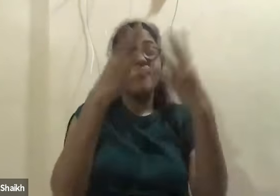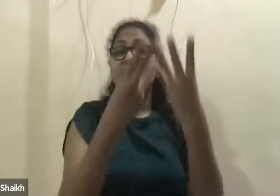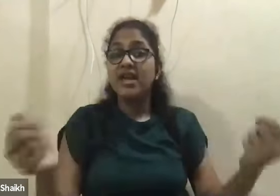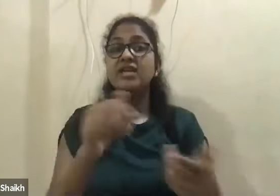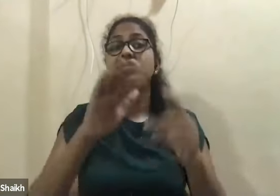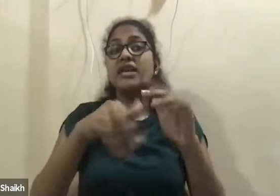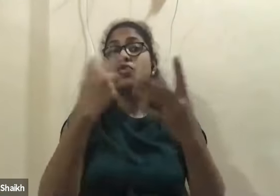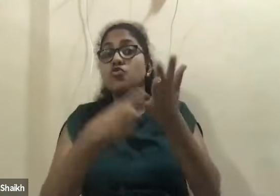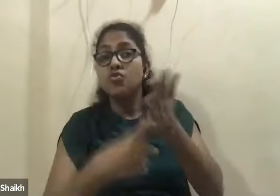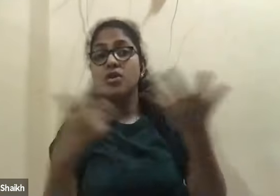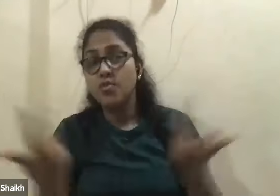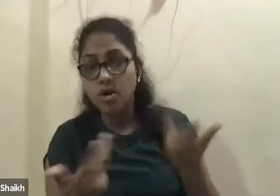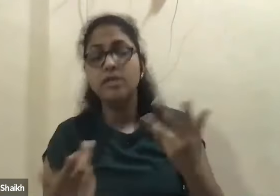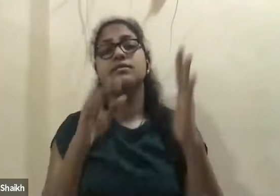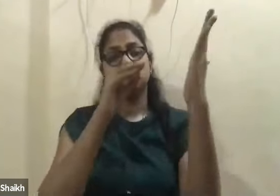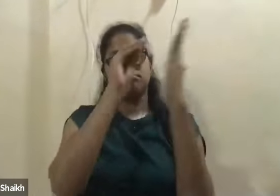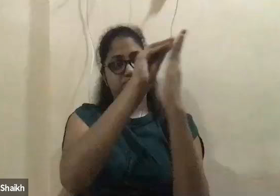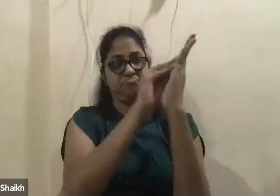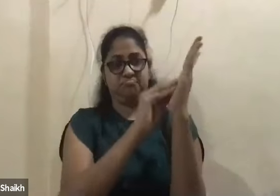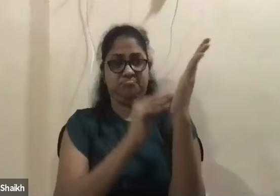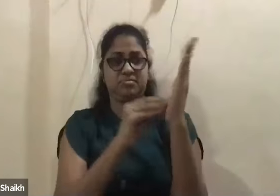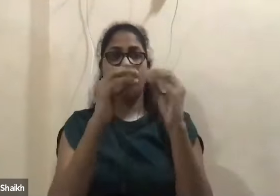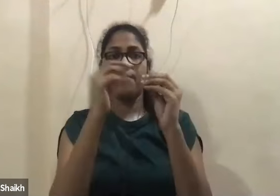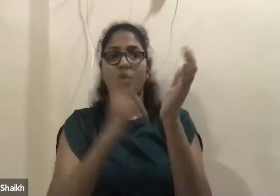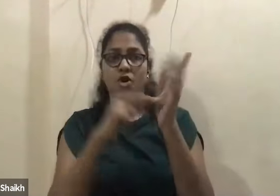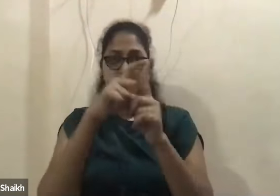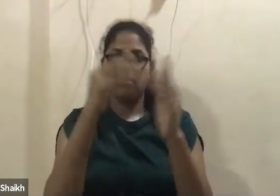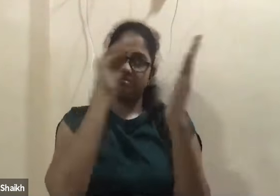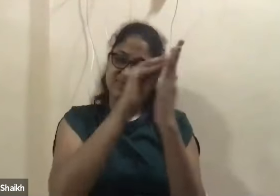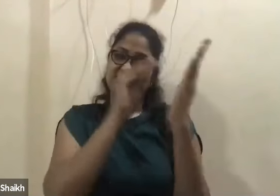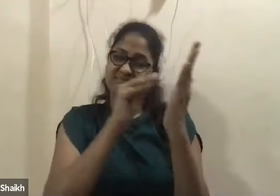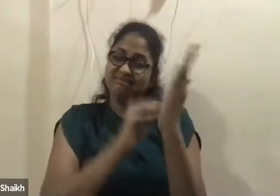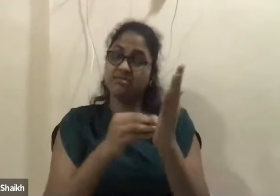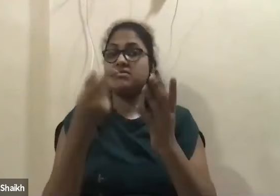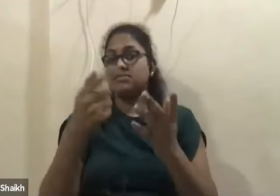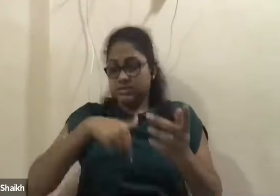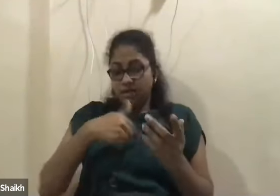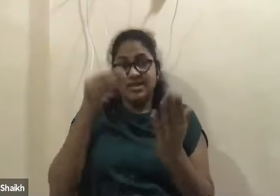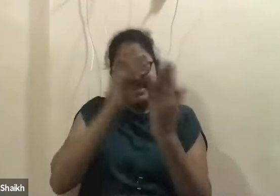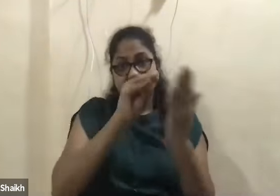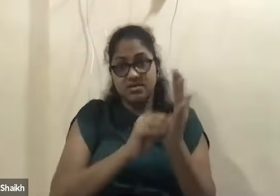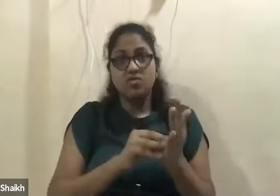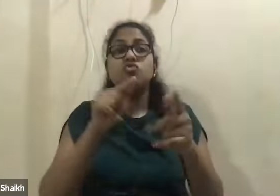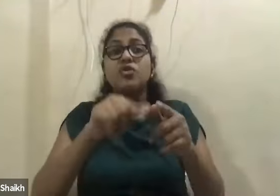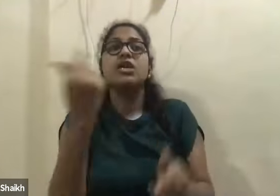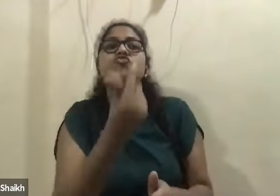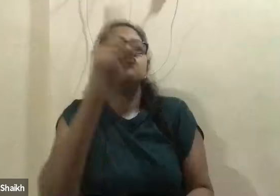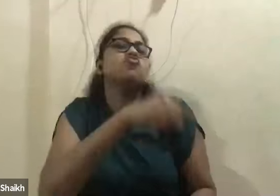तरह की चीजें आपको उसमें you necessarily have to provide it so that it's not misused.